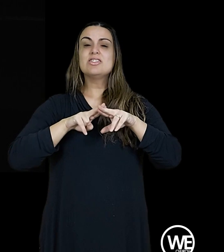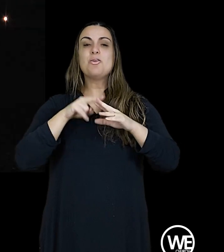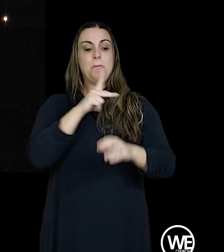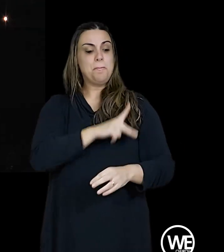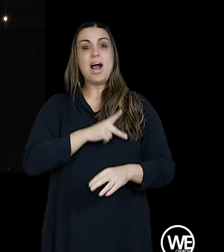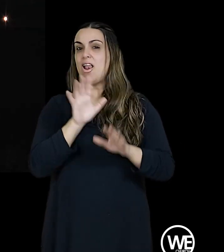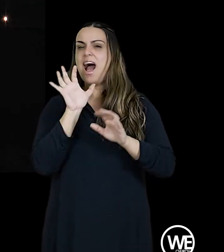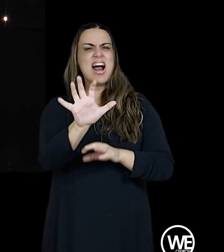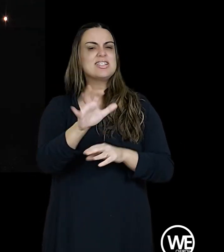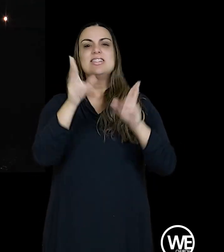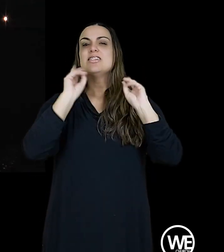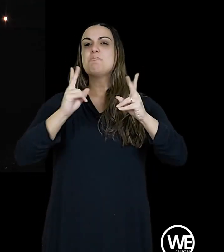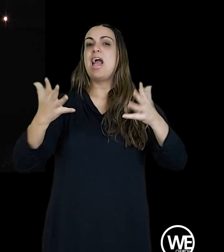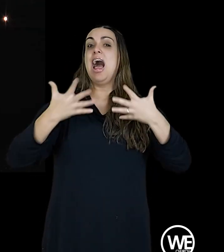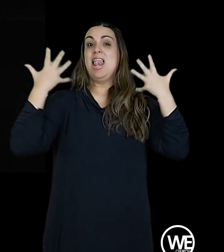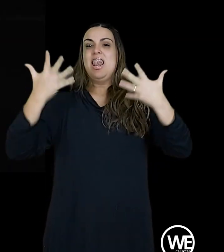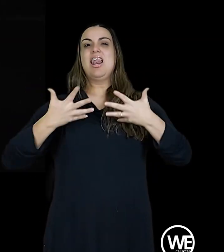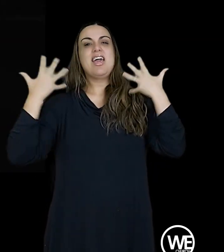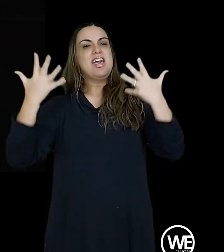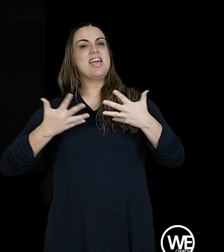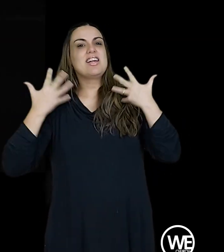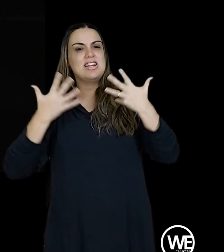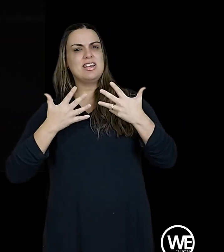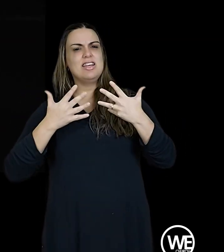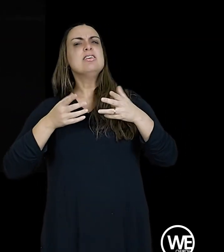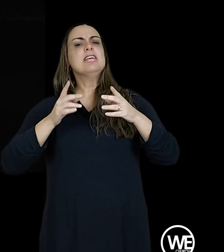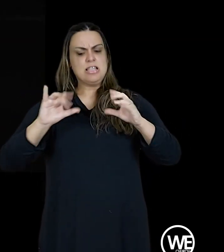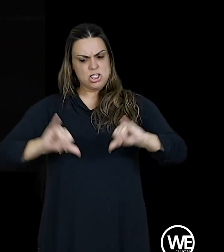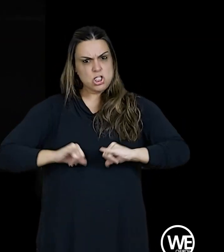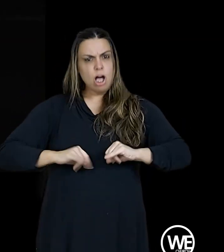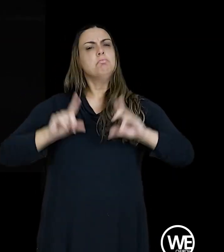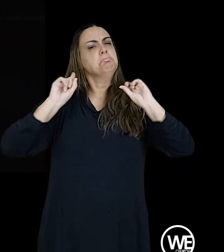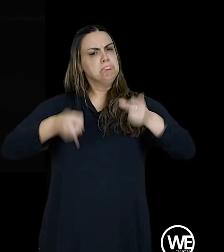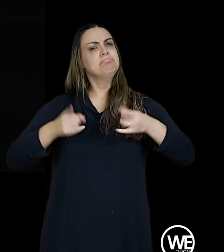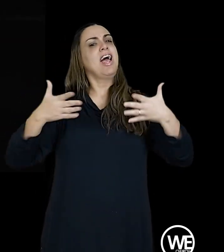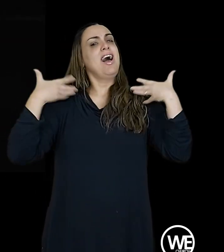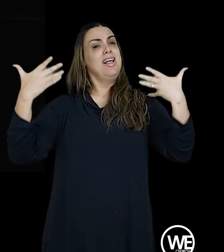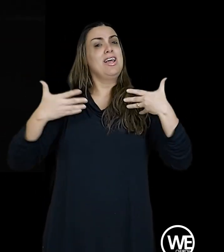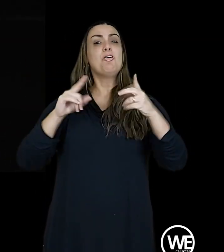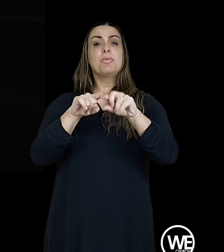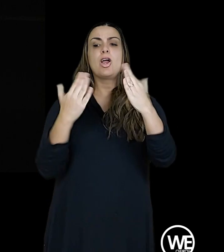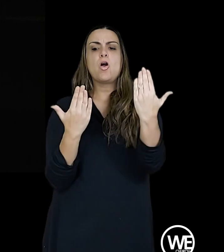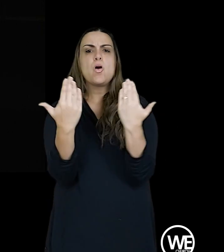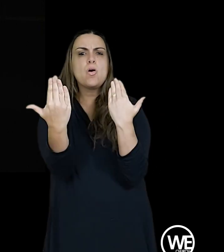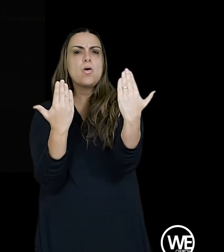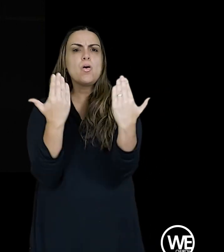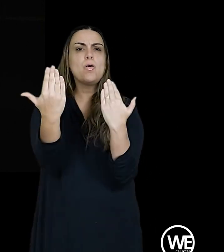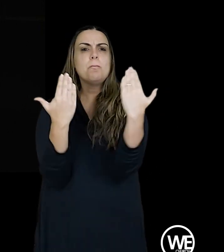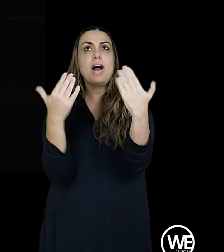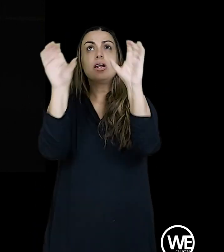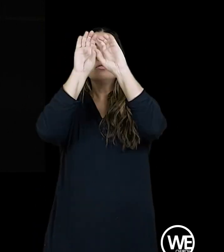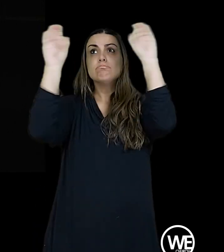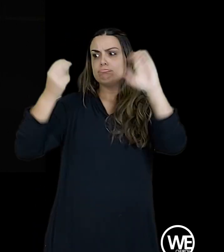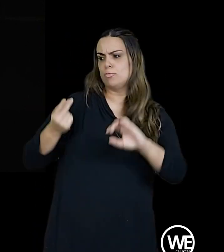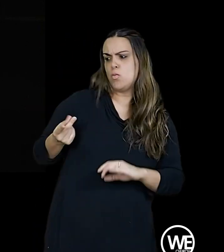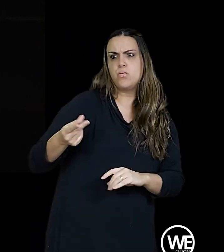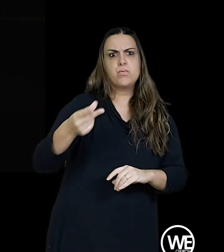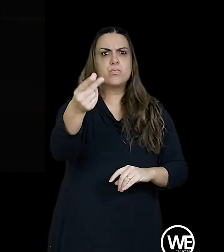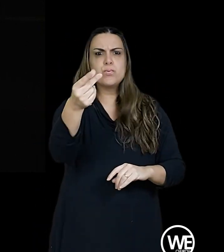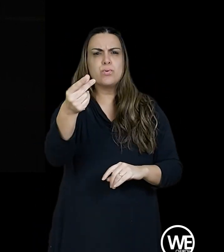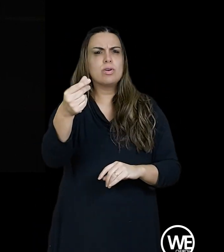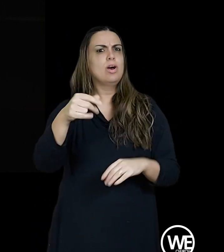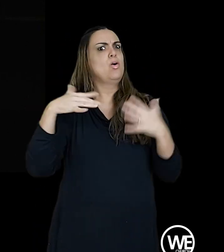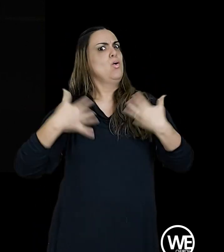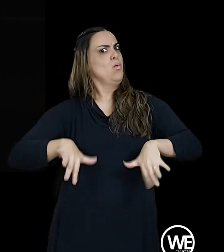alegra, porque ele comparava a grandeza da eternidade com o seu sofrimento. E quando você faz essa comparação,